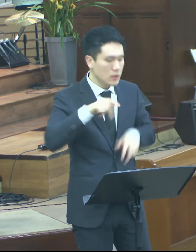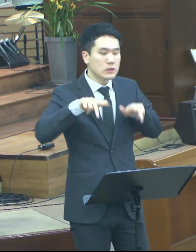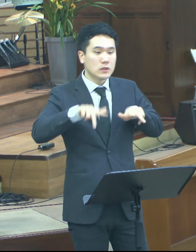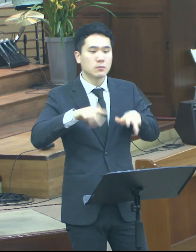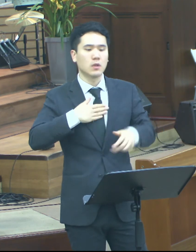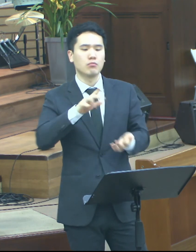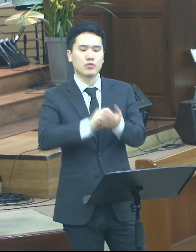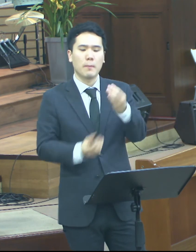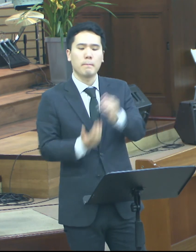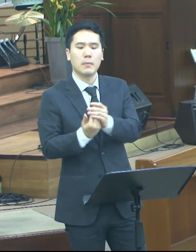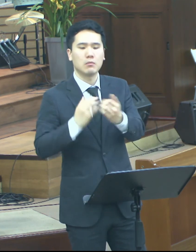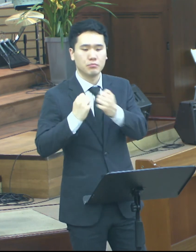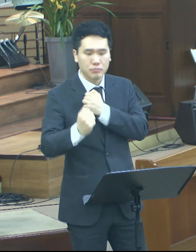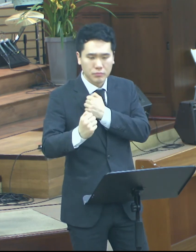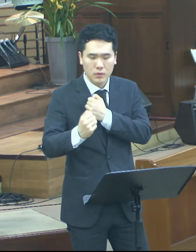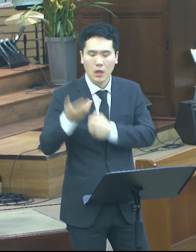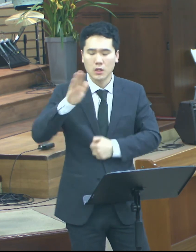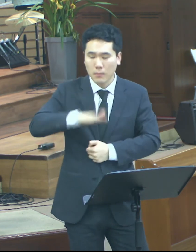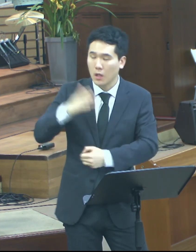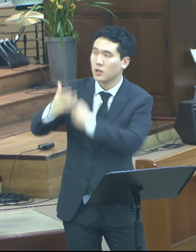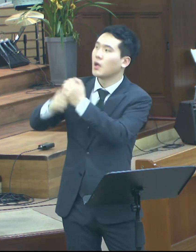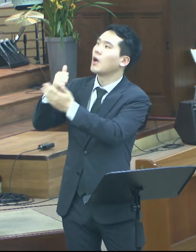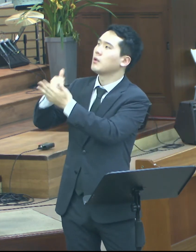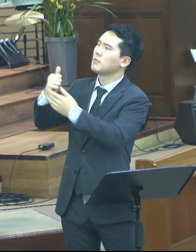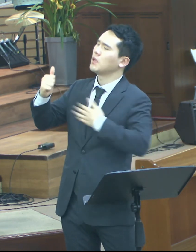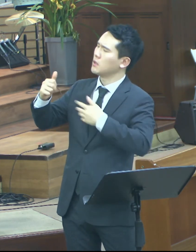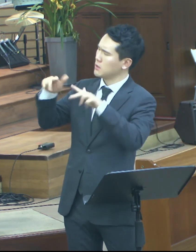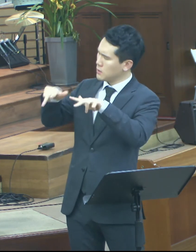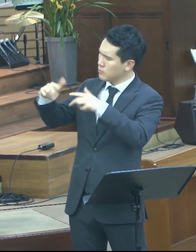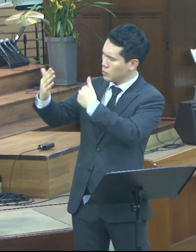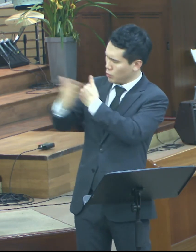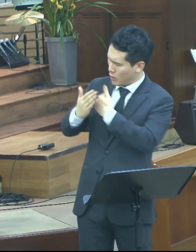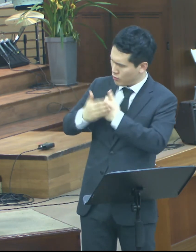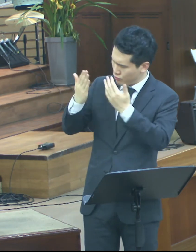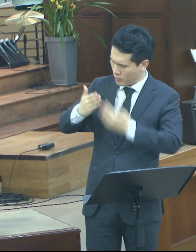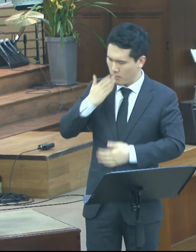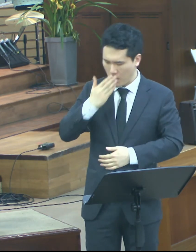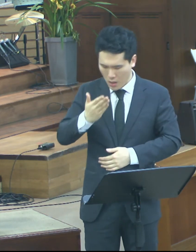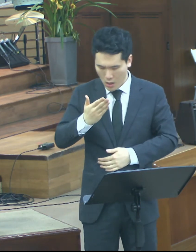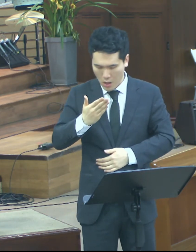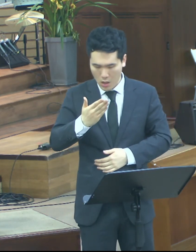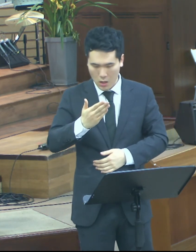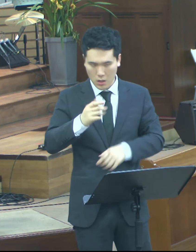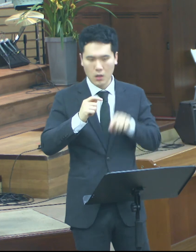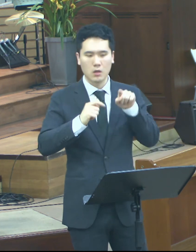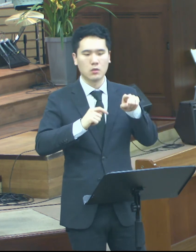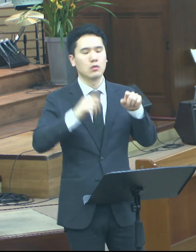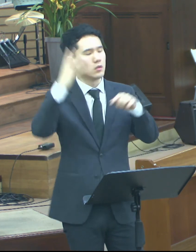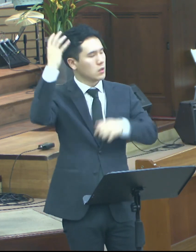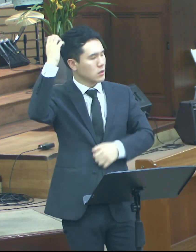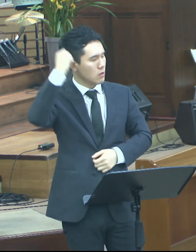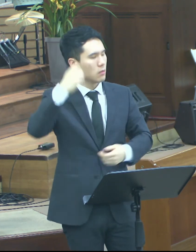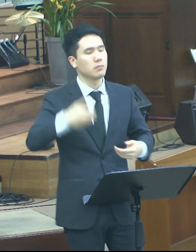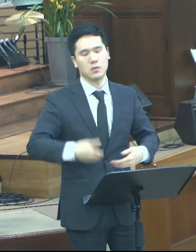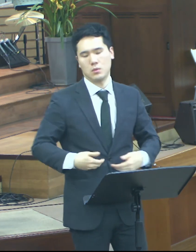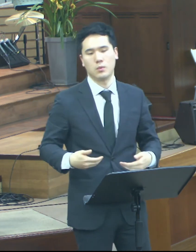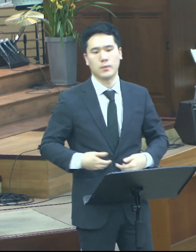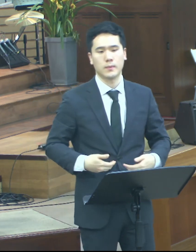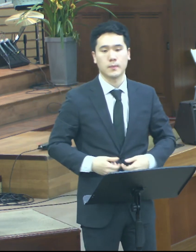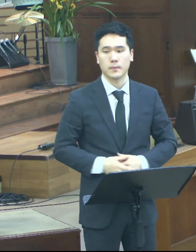믿고 입을 벌려 기도하는 자가 기억이 좋은 자예요. 그런 기억이 있게 되기를 바랍니다.